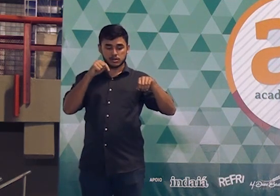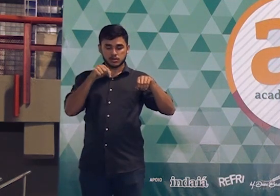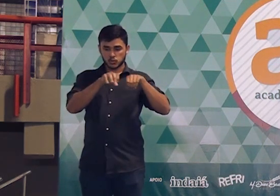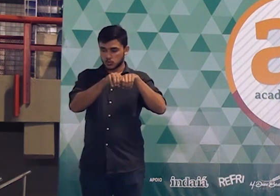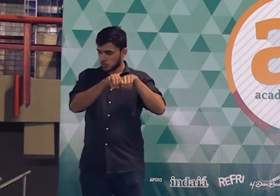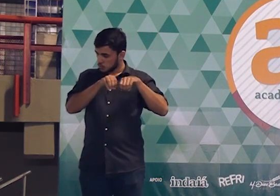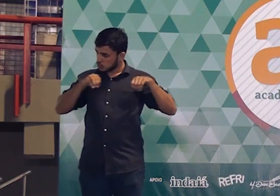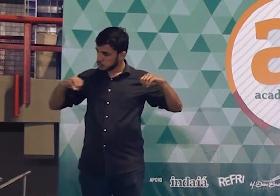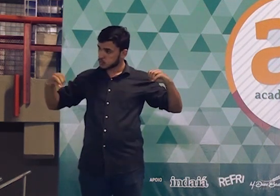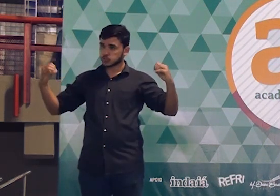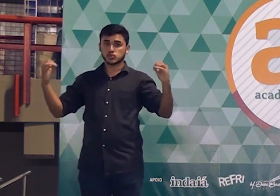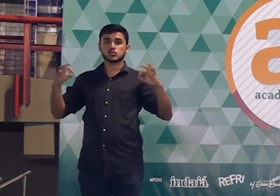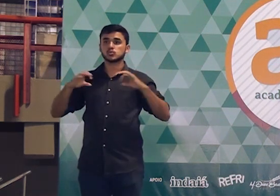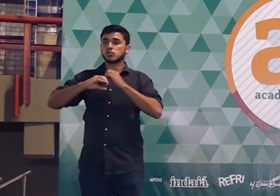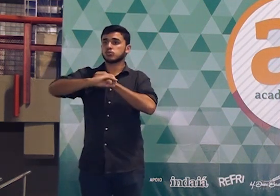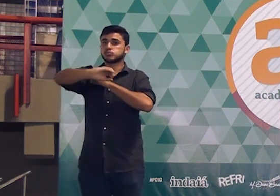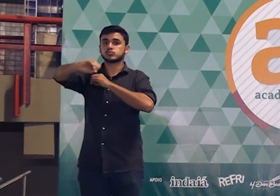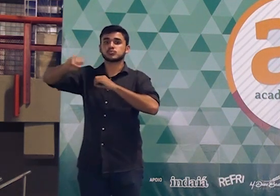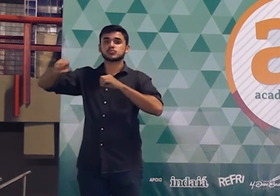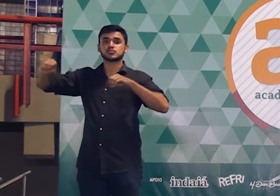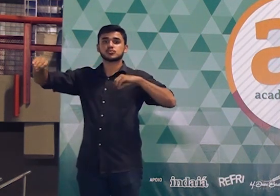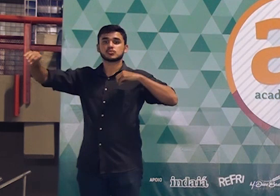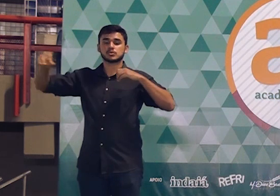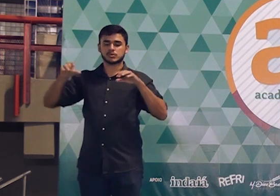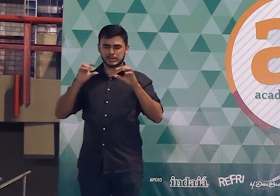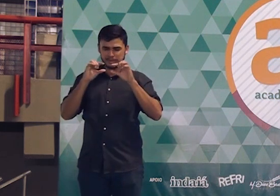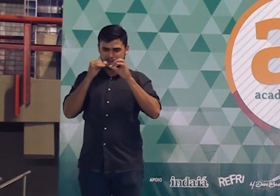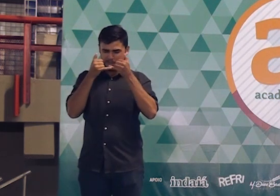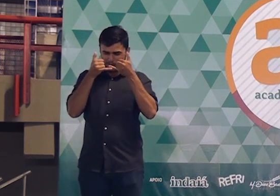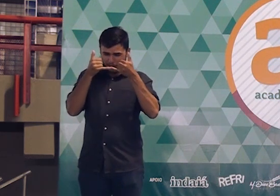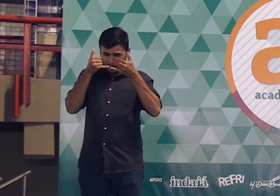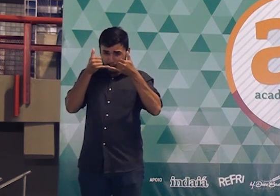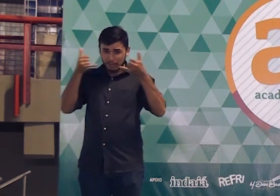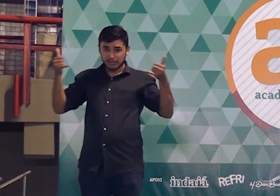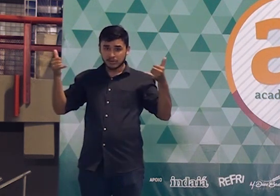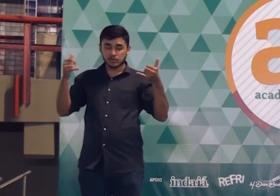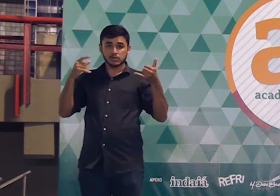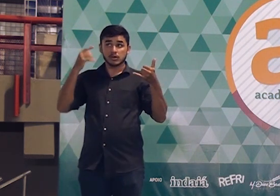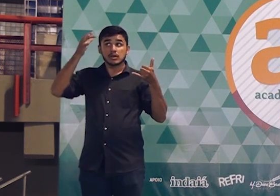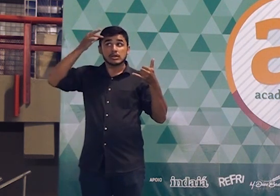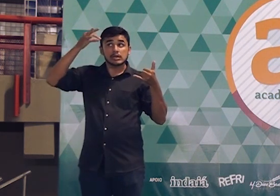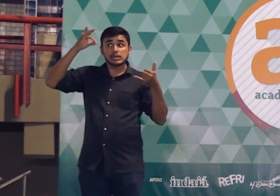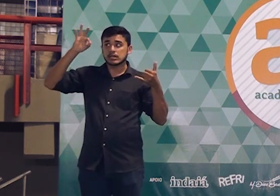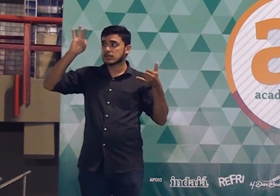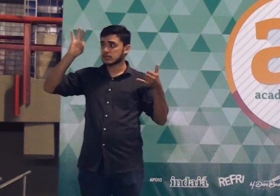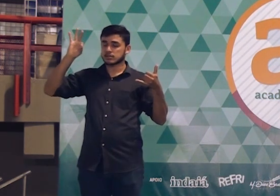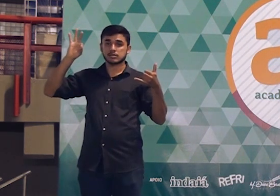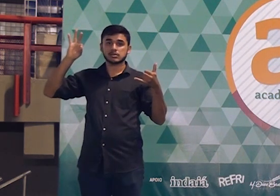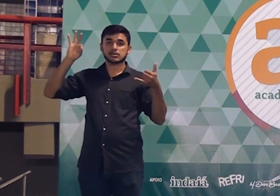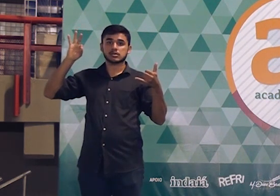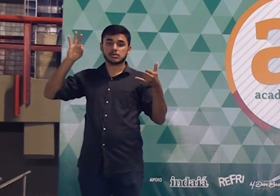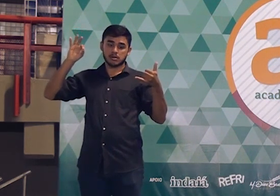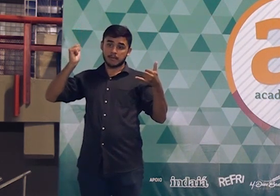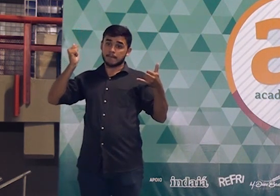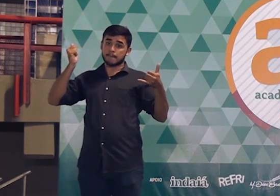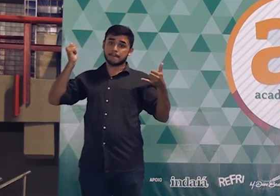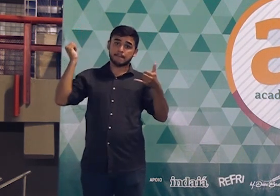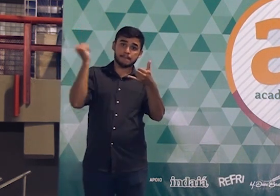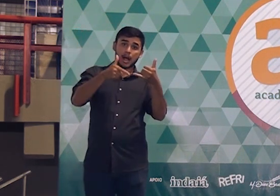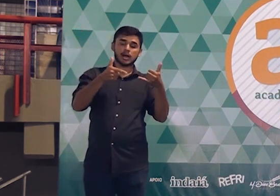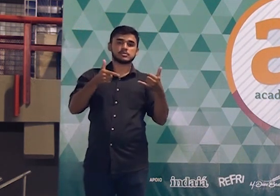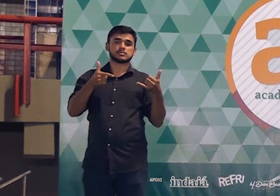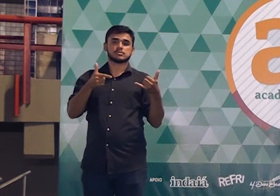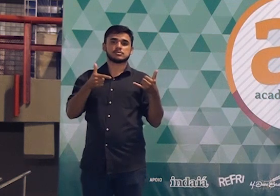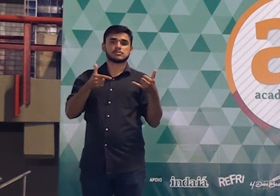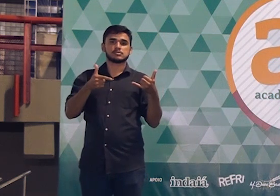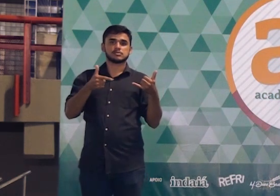na sua produção. O cabo ele é tão fino ao ponto de que um fio de cabelo meu é 1000 vezes mais grosso